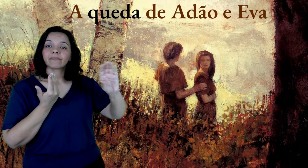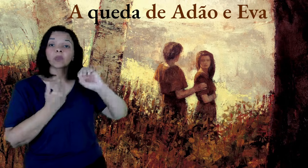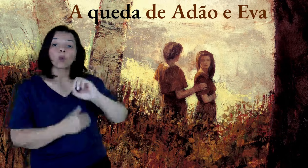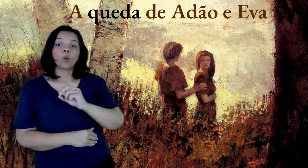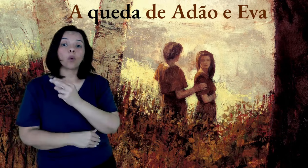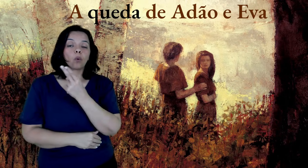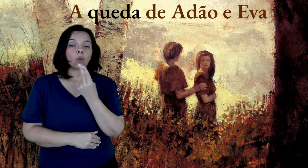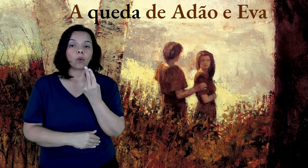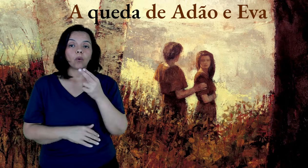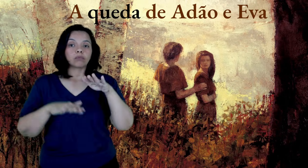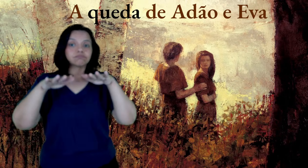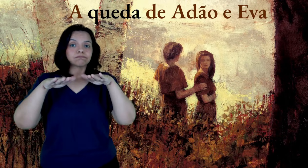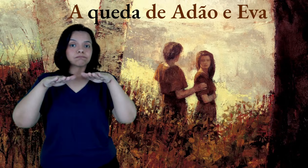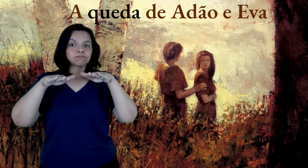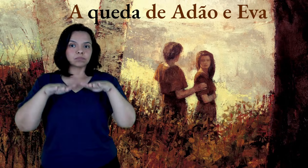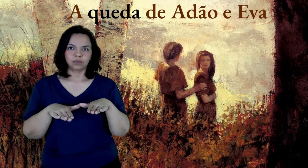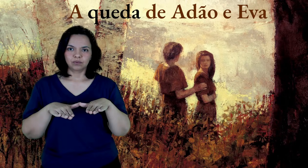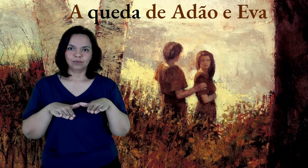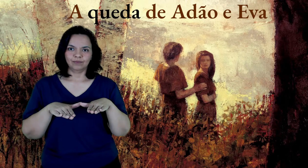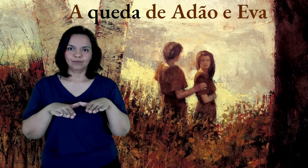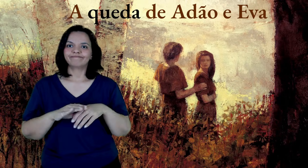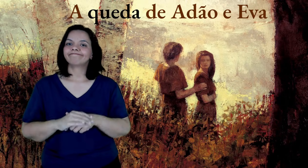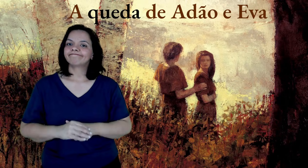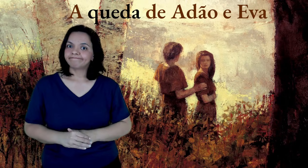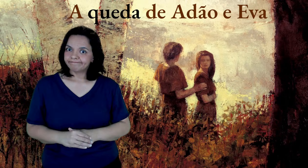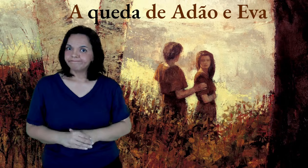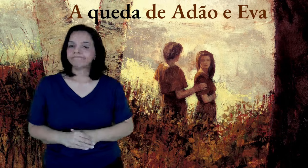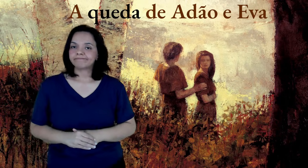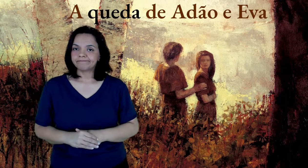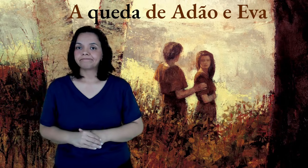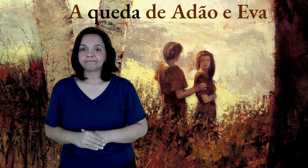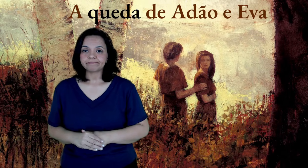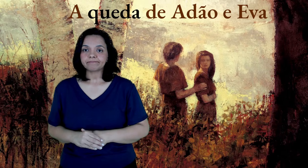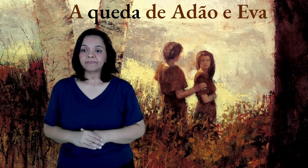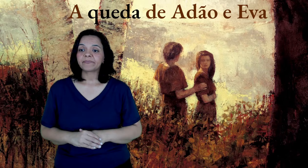de Deus. Houve um afastamento, uma decadência.